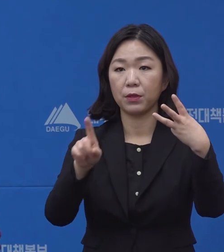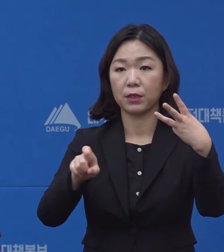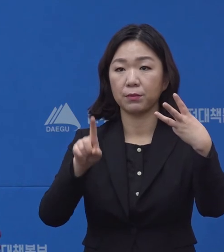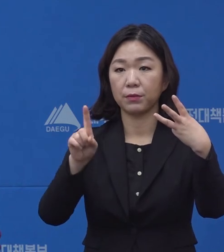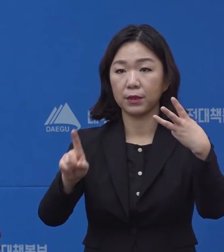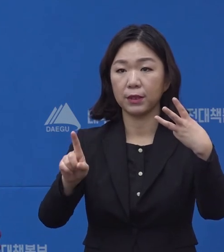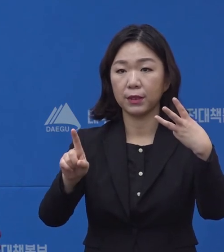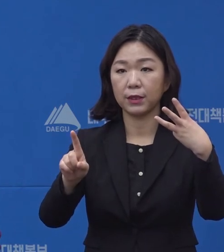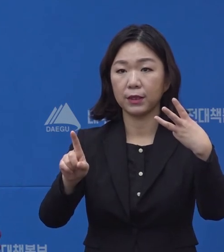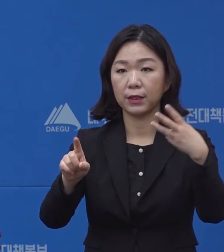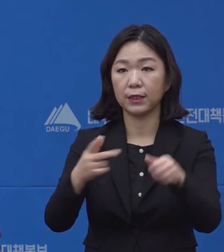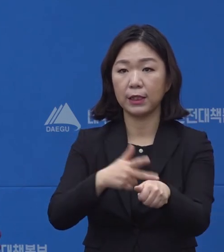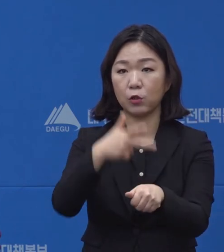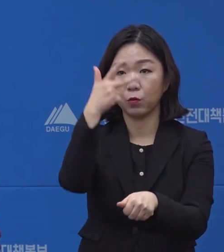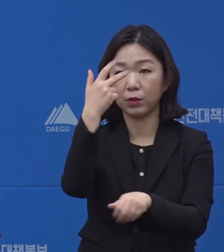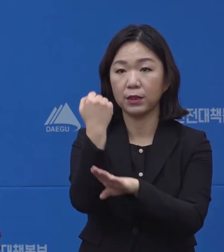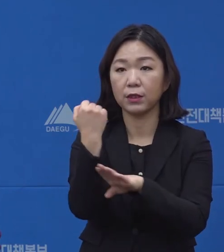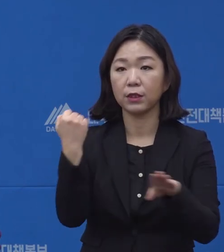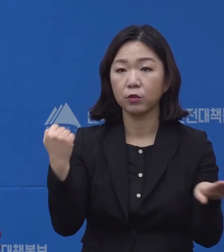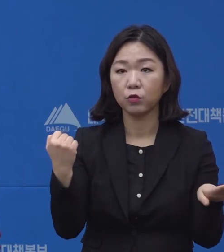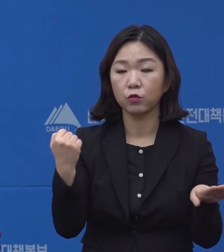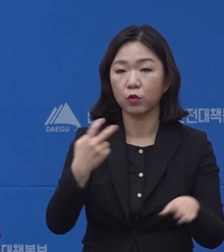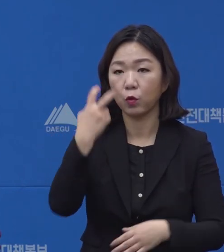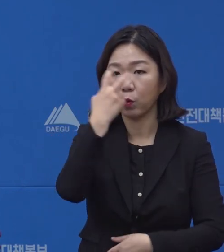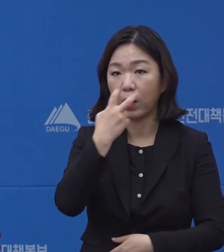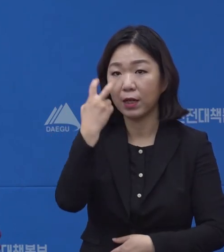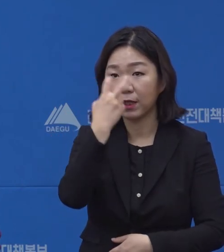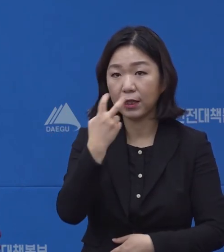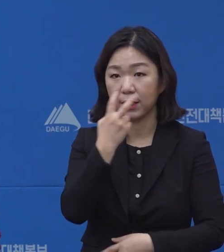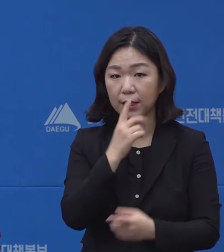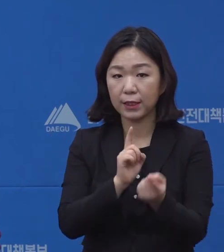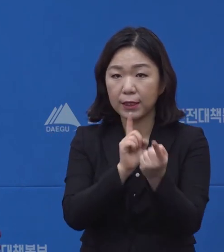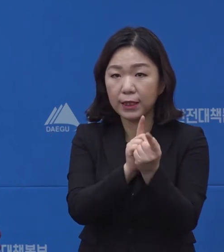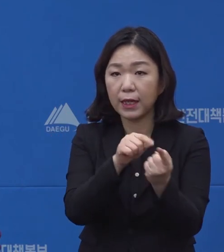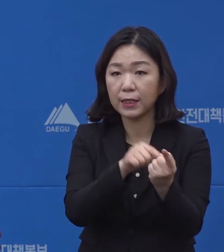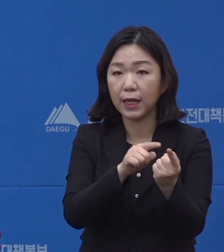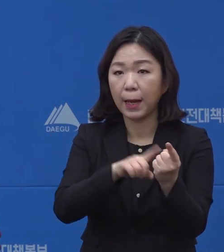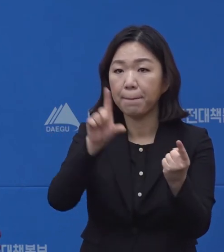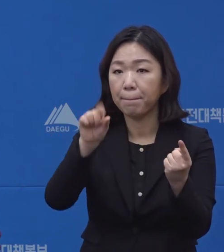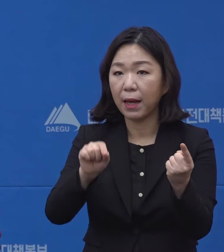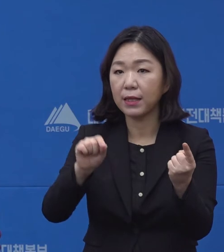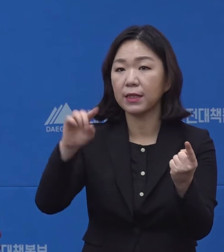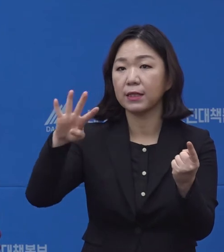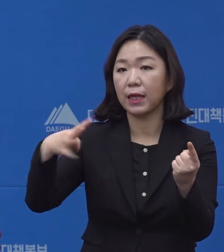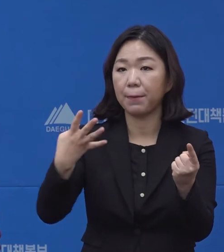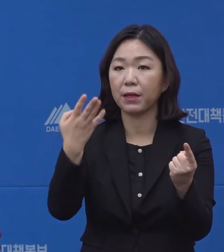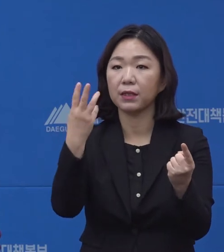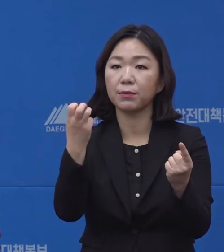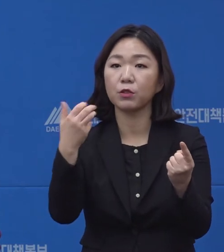11일 07시 기준으로 관리 대상 신천지 교인 1,439명의